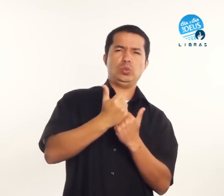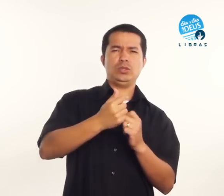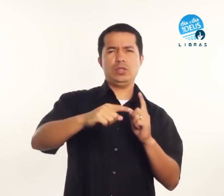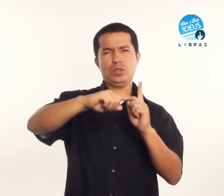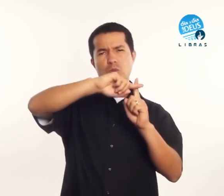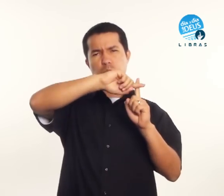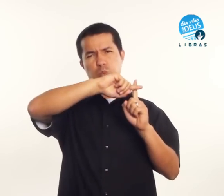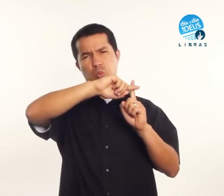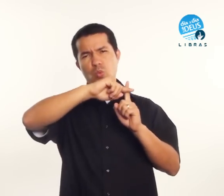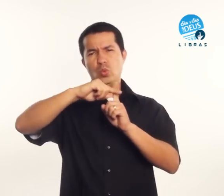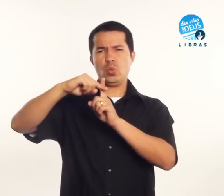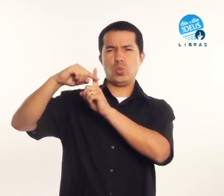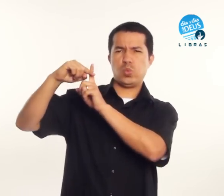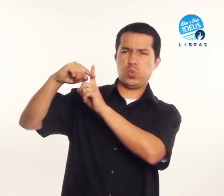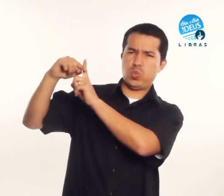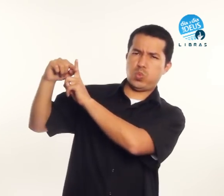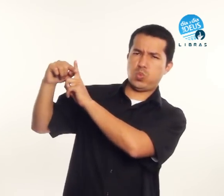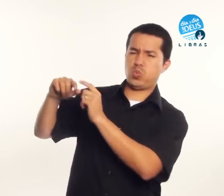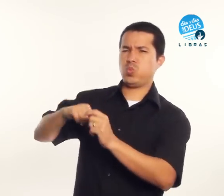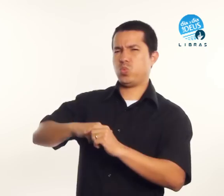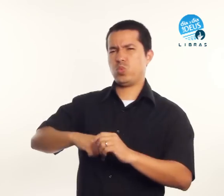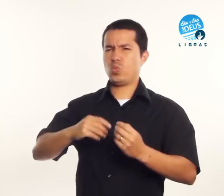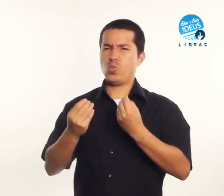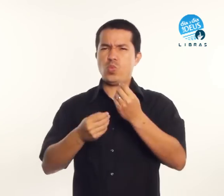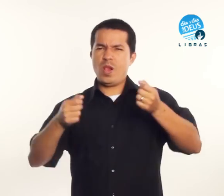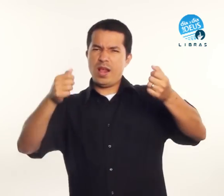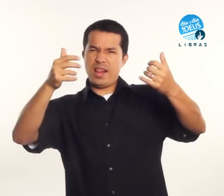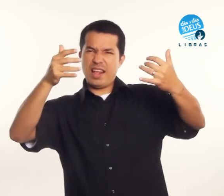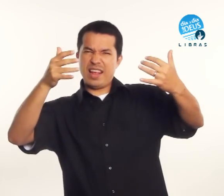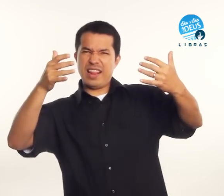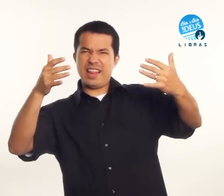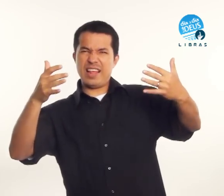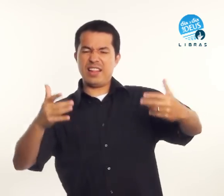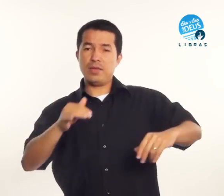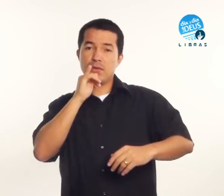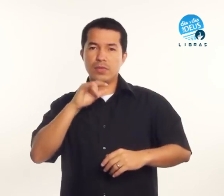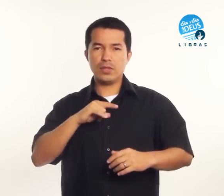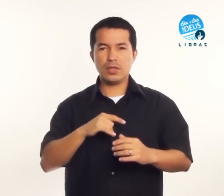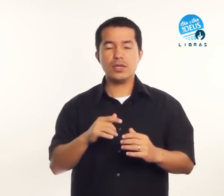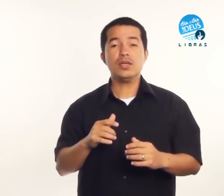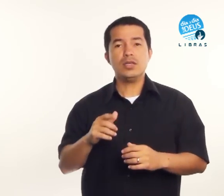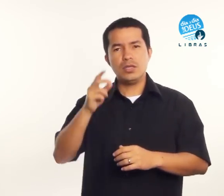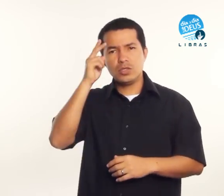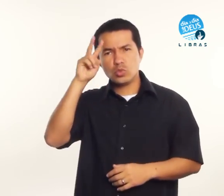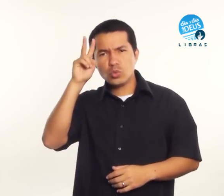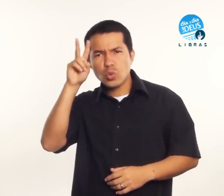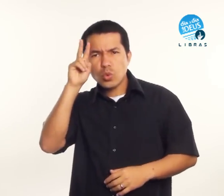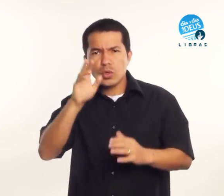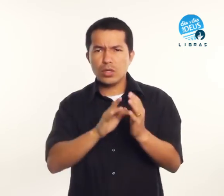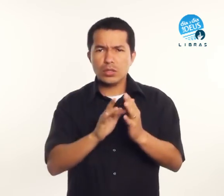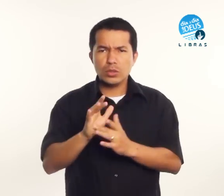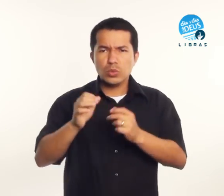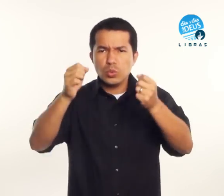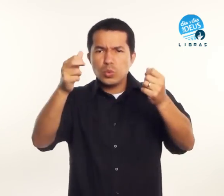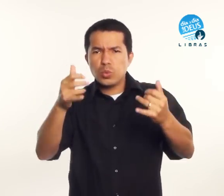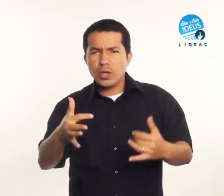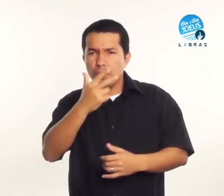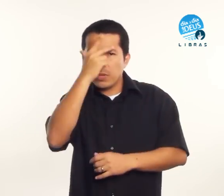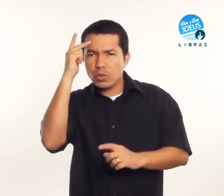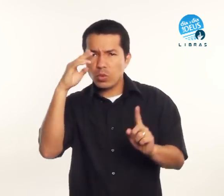acontecia justamente o contrário do que eles esperavam. Quando eles contavam a história de Jesus, o